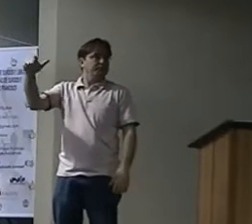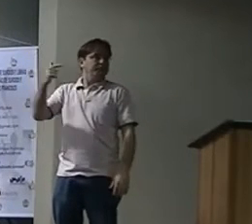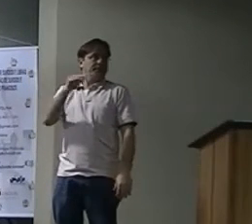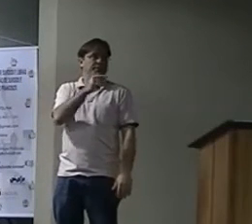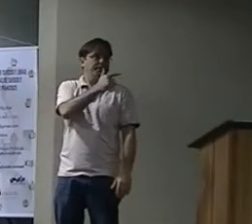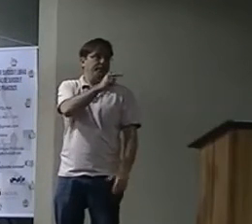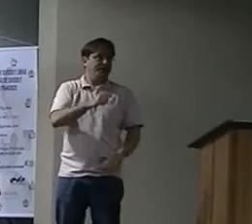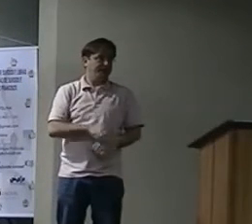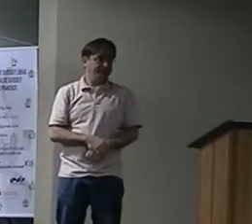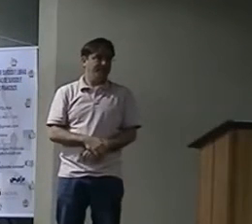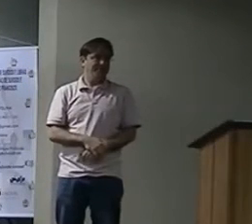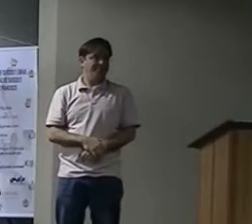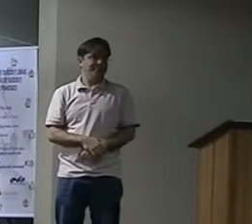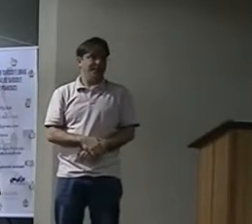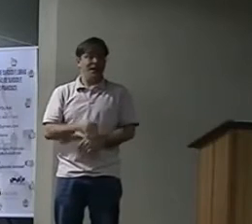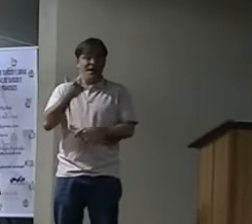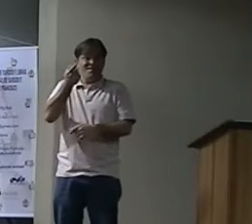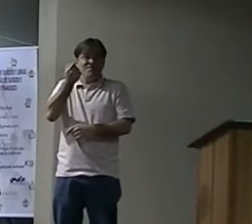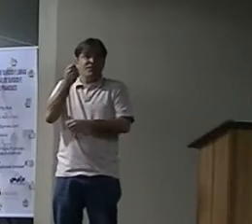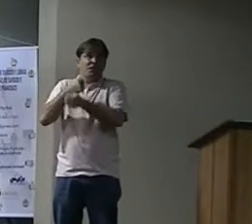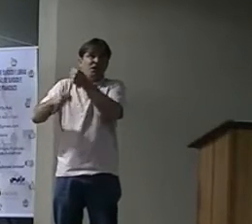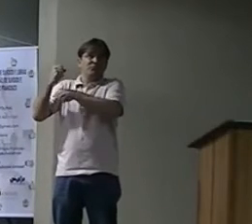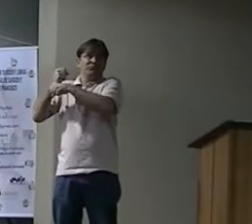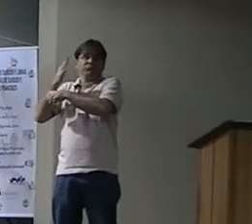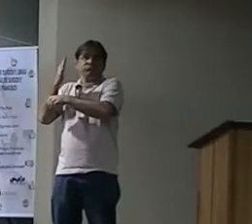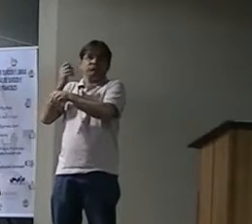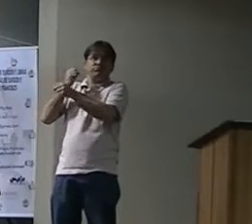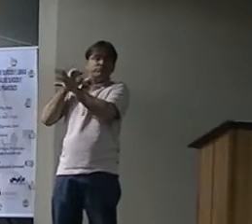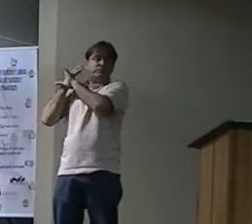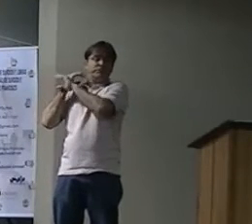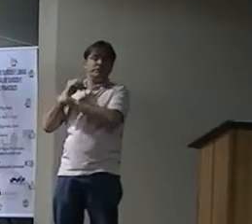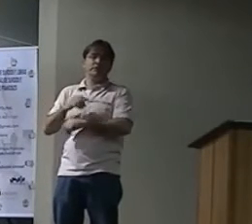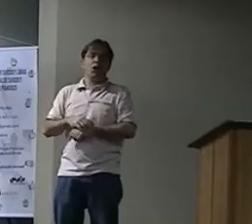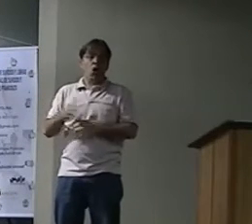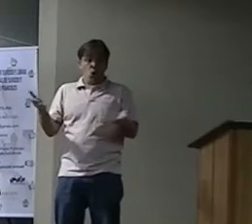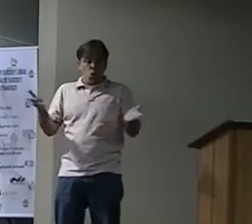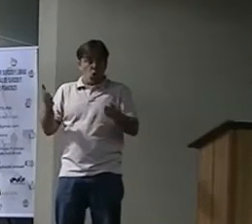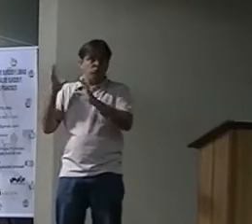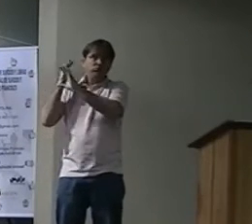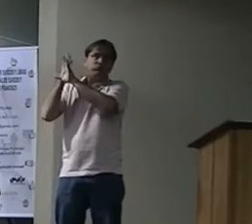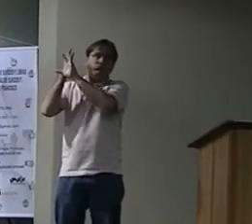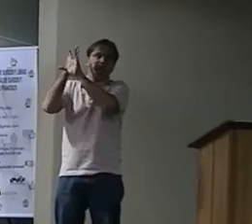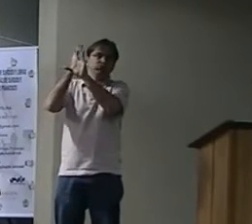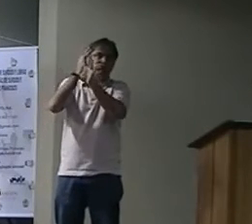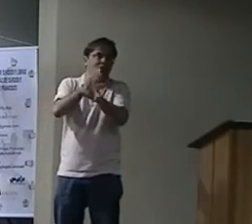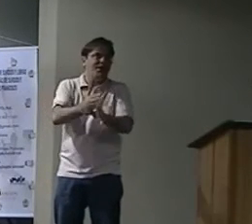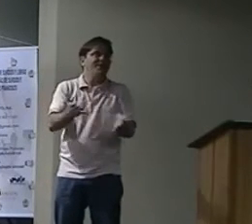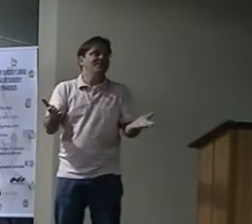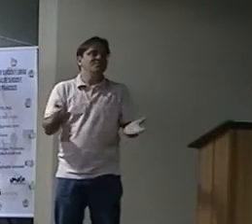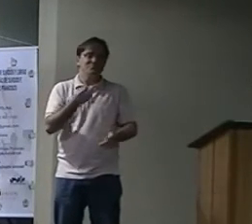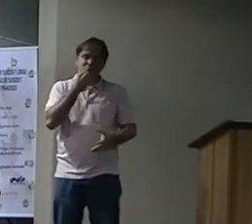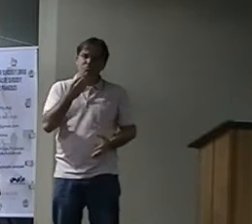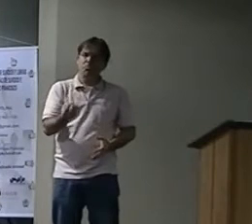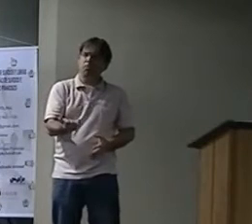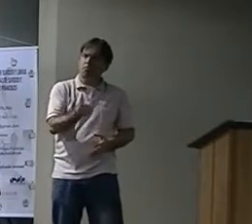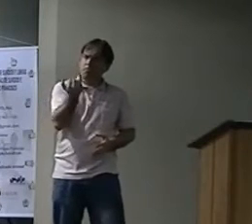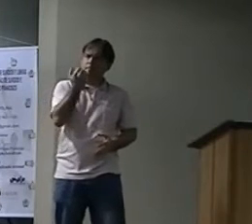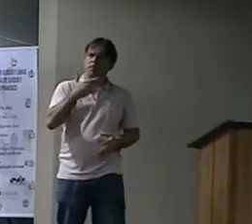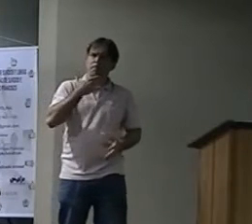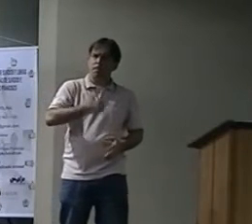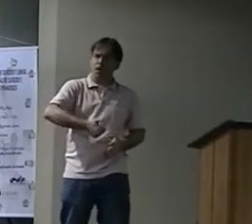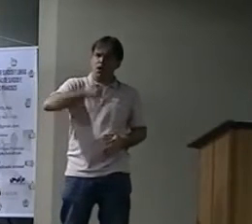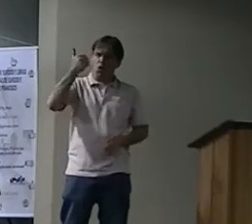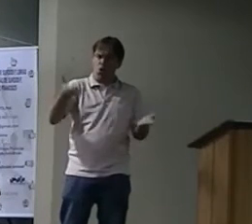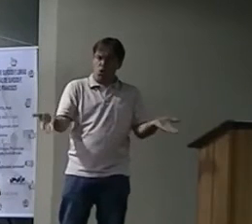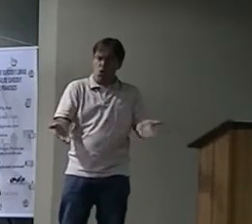não tinha. Imagine isso há 20 anos atrás. Hoje nós estamos com um avanço muito grande. E como foi que a Libras